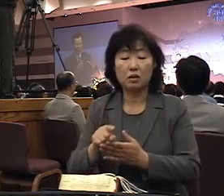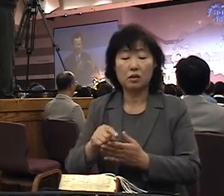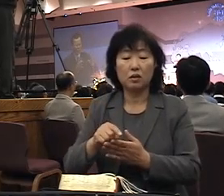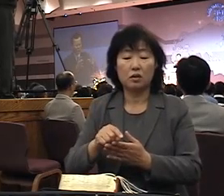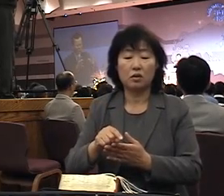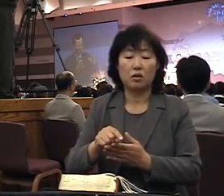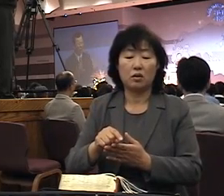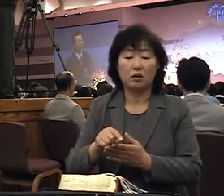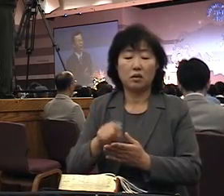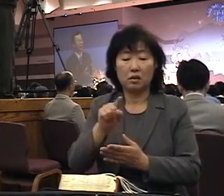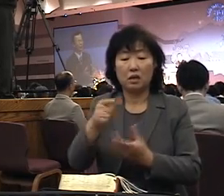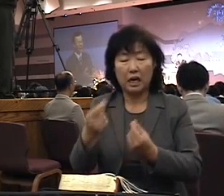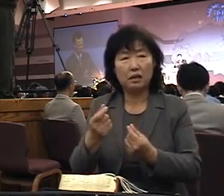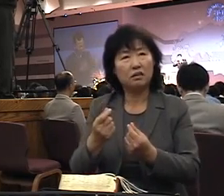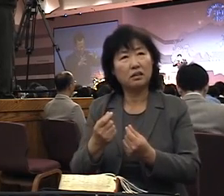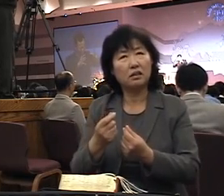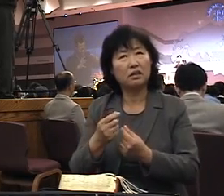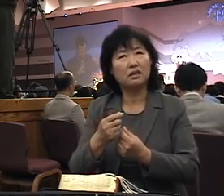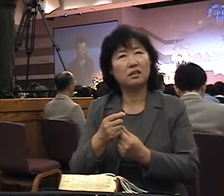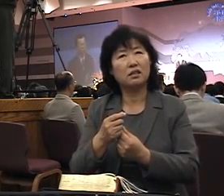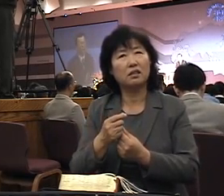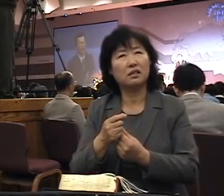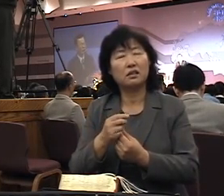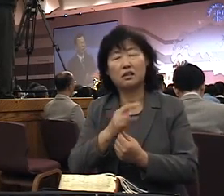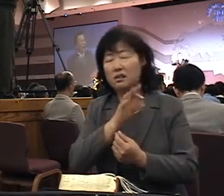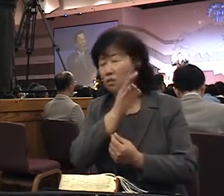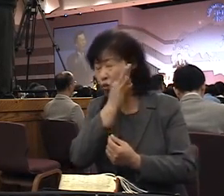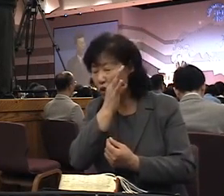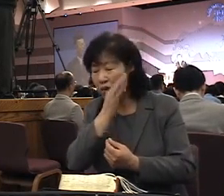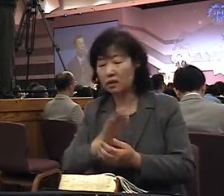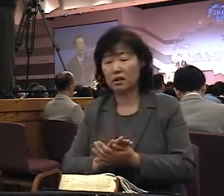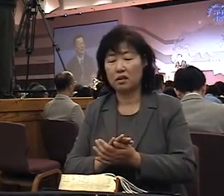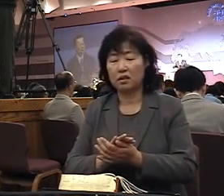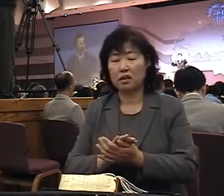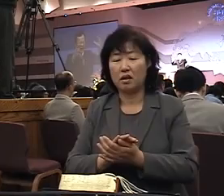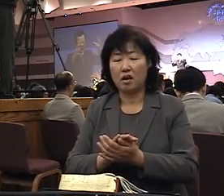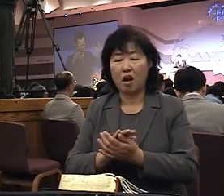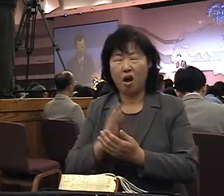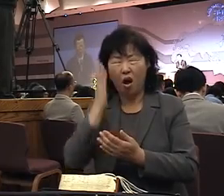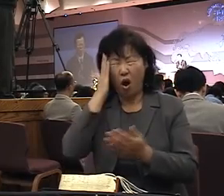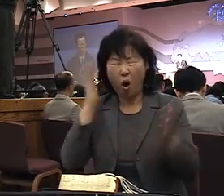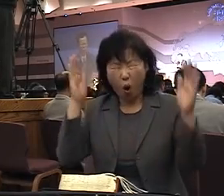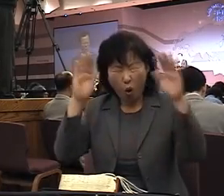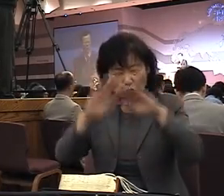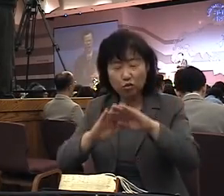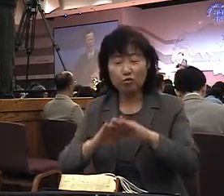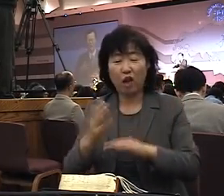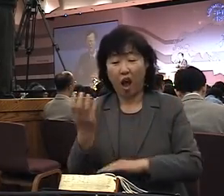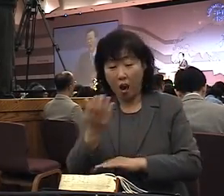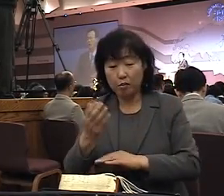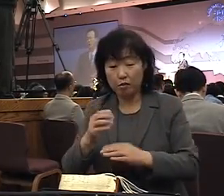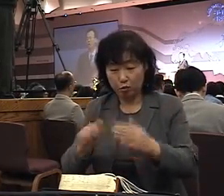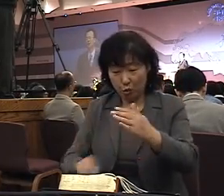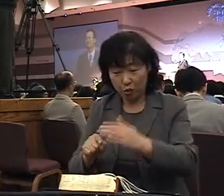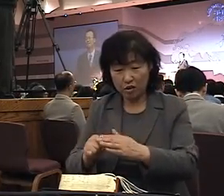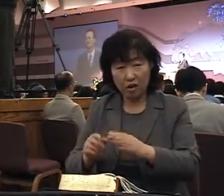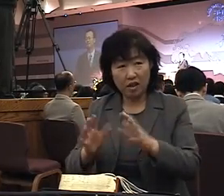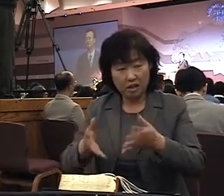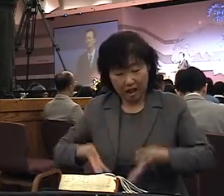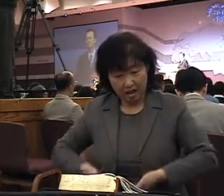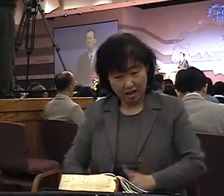베레스도 그러한 스캔들, 그러한 수치, 그러한 어둠, 그러한 아픔 속에서 태어난